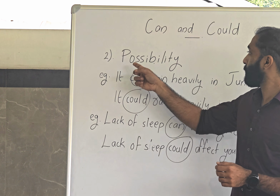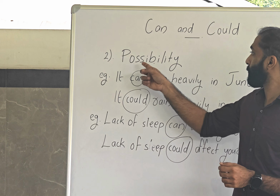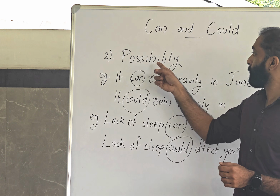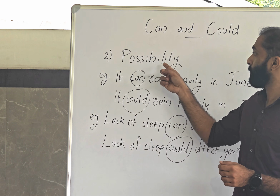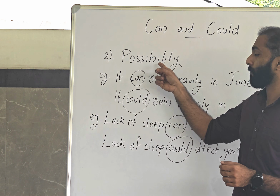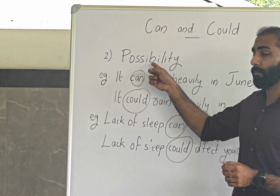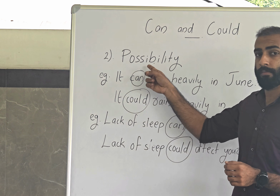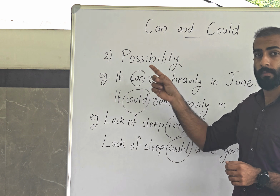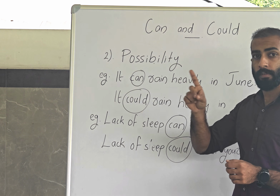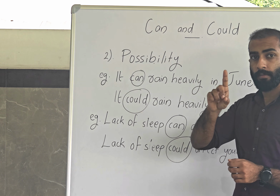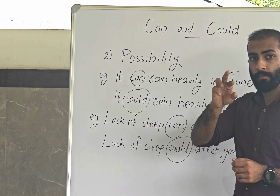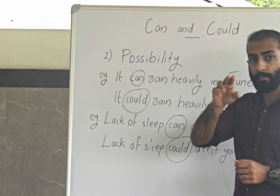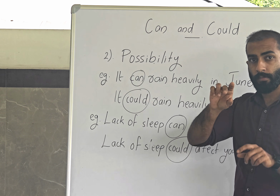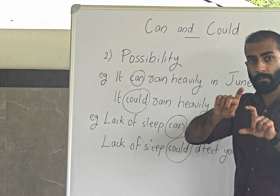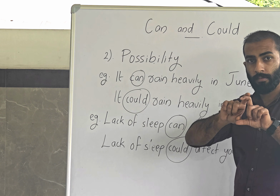നഷ്ടമാവില്ലായിരിക്കാം.